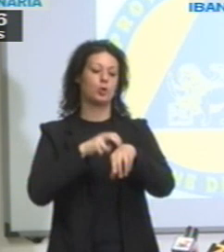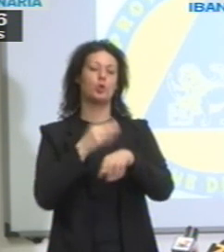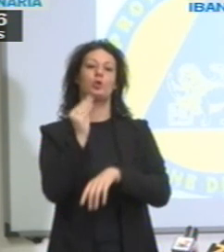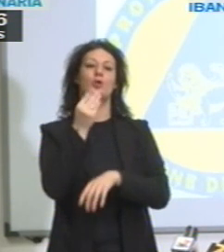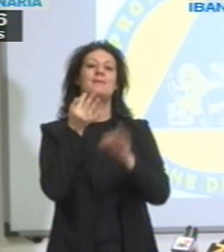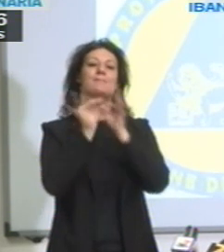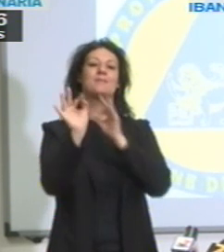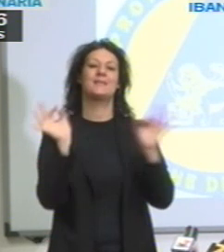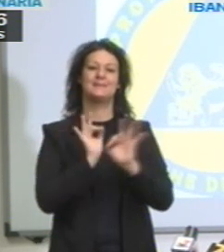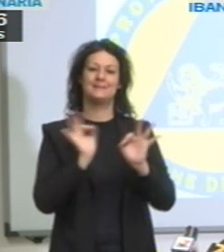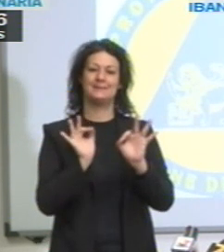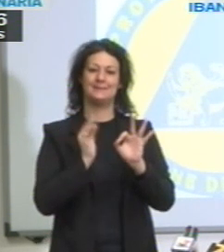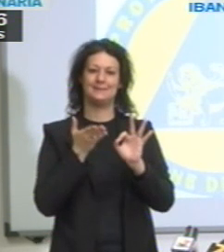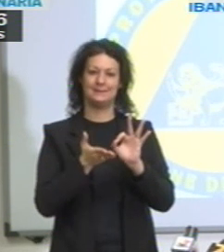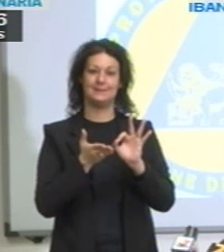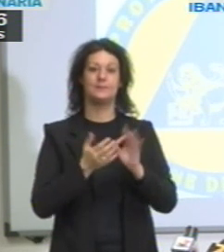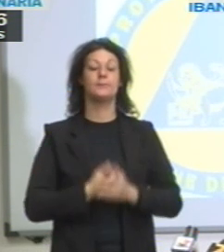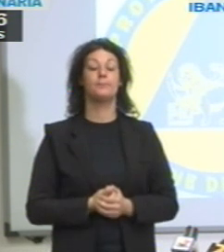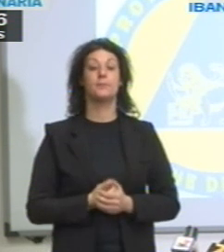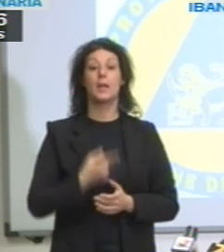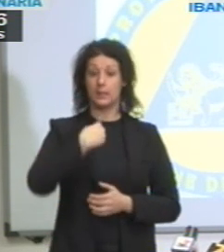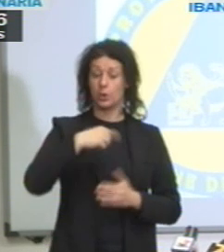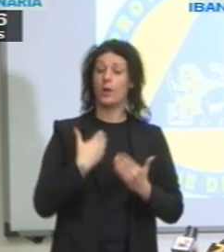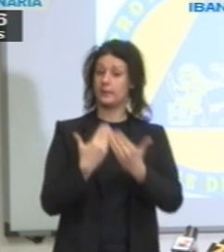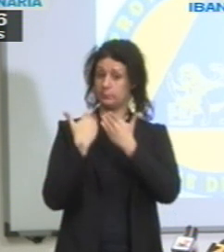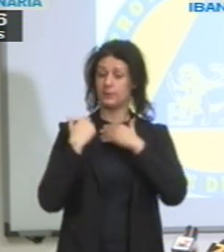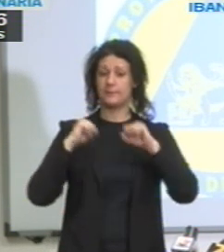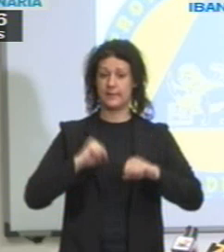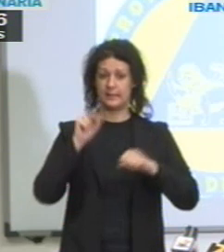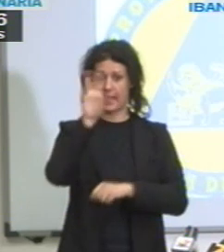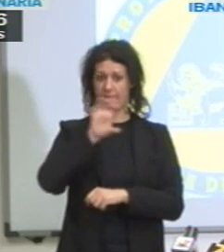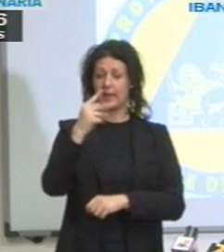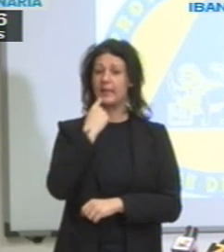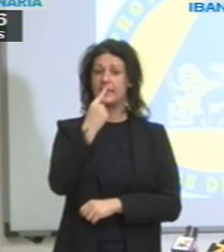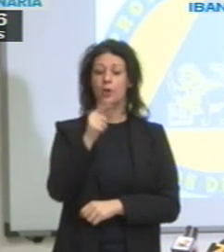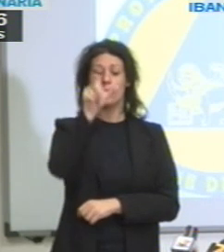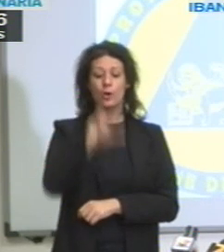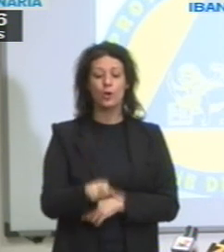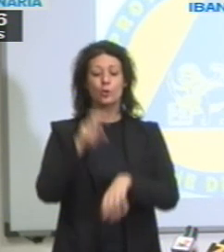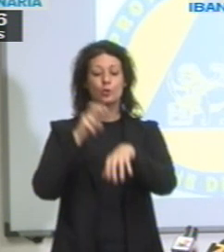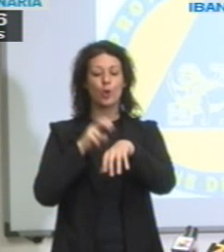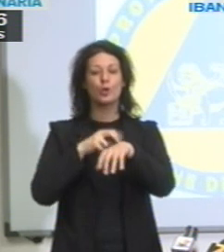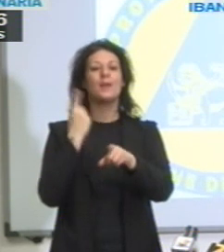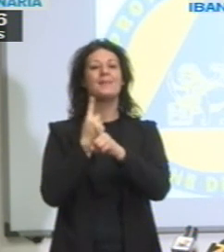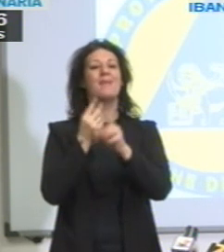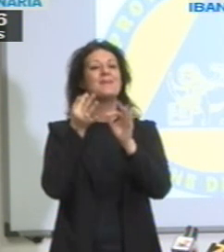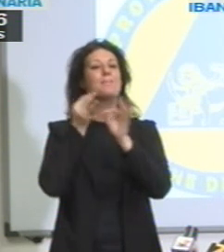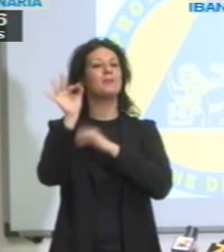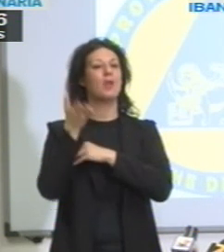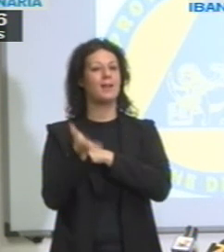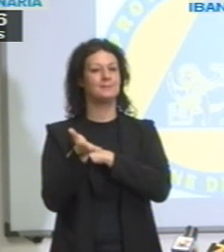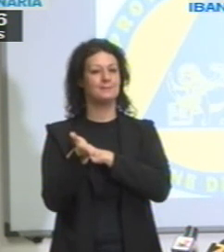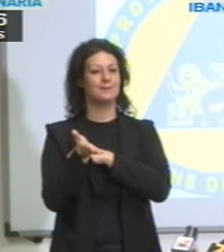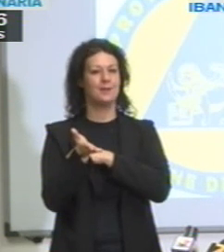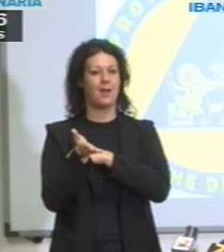siccome sono responsabile anche della sanità del Veneto, dico che gli specializzanti sono una colonna portante. Ma non lo dico perché